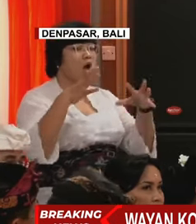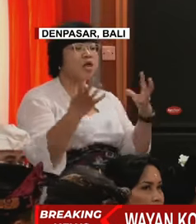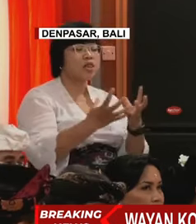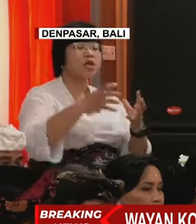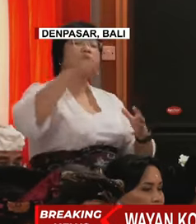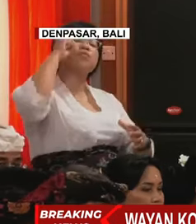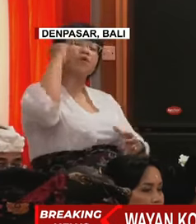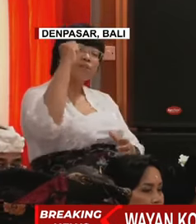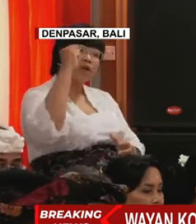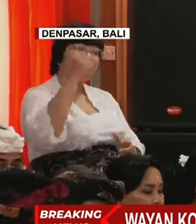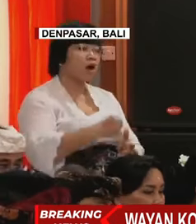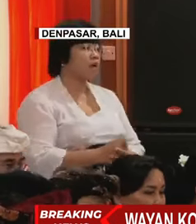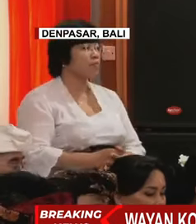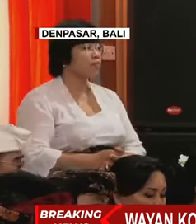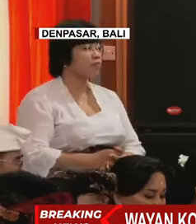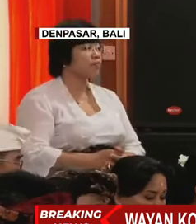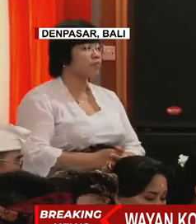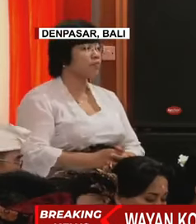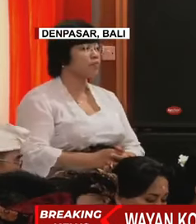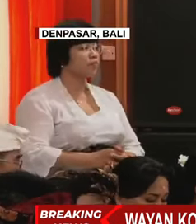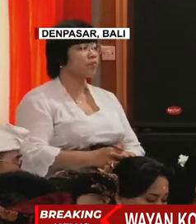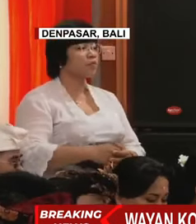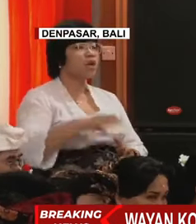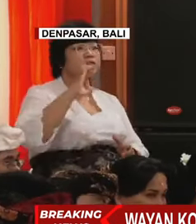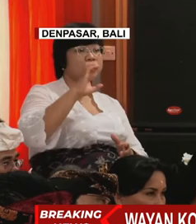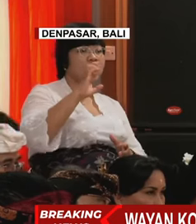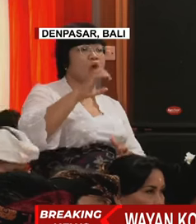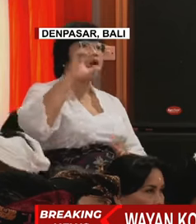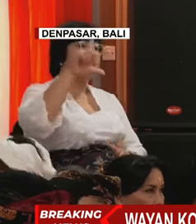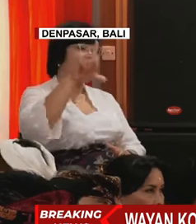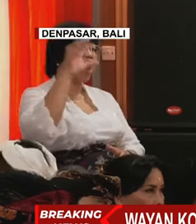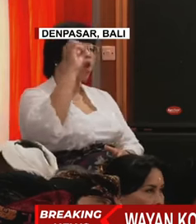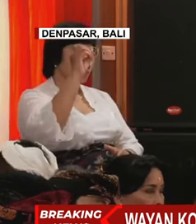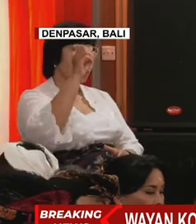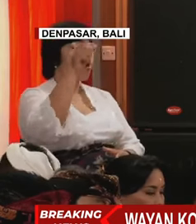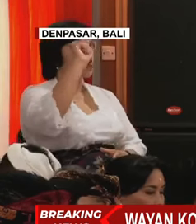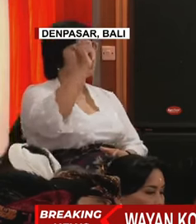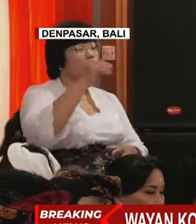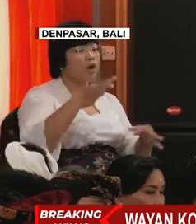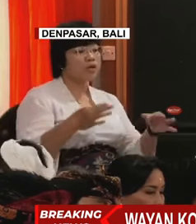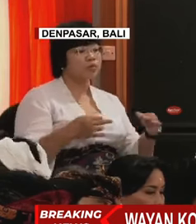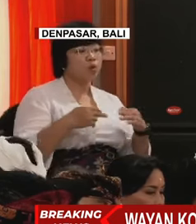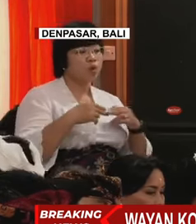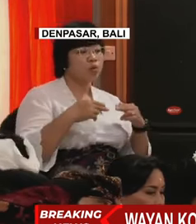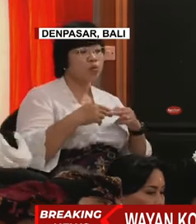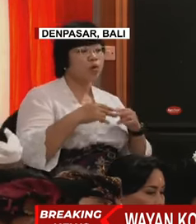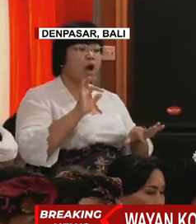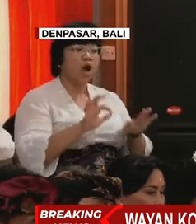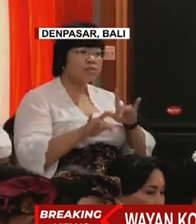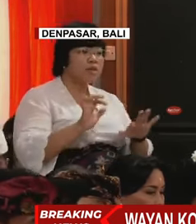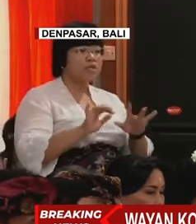disiapkan ee Iya untuk seorang ee penantang tentu eh walaupun